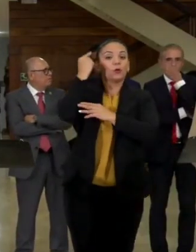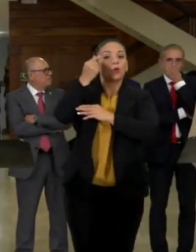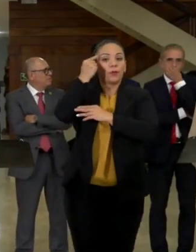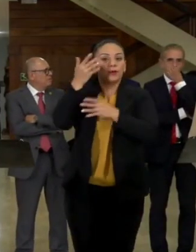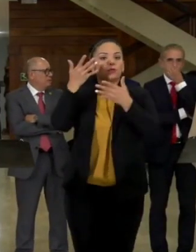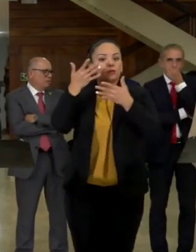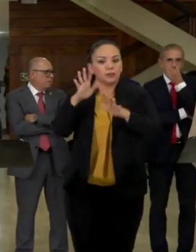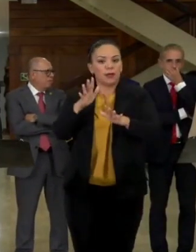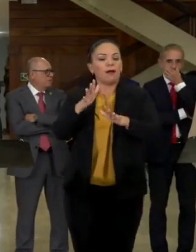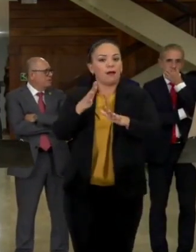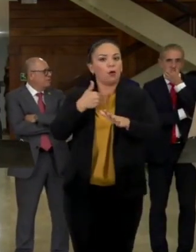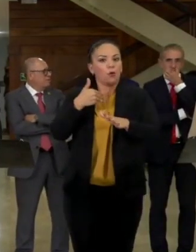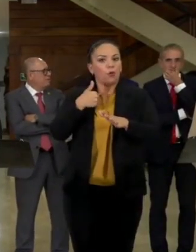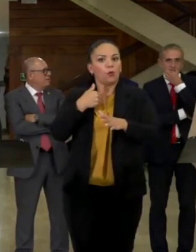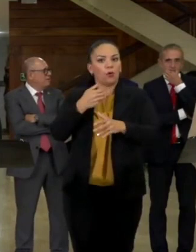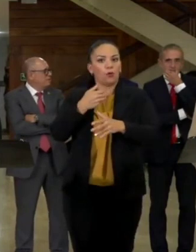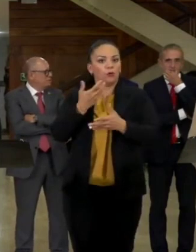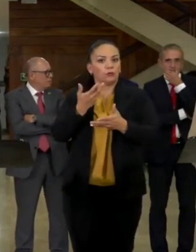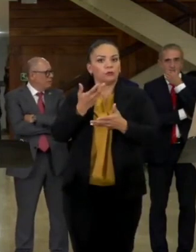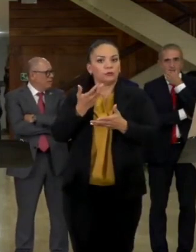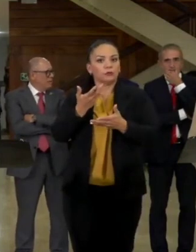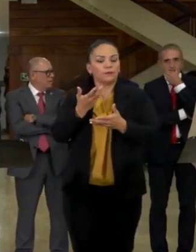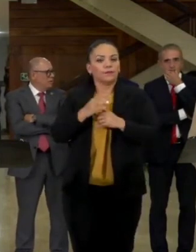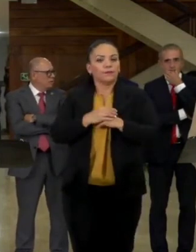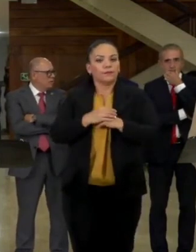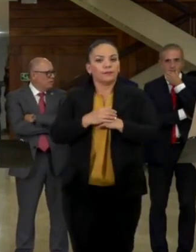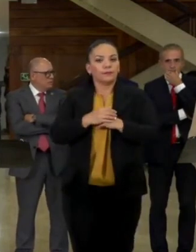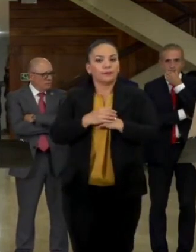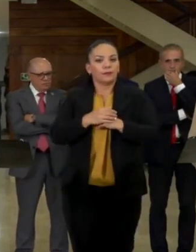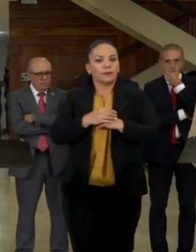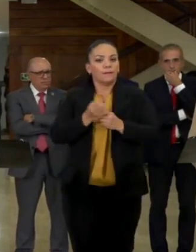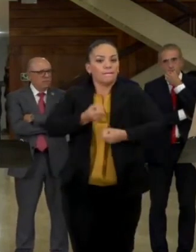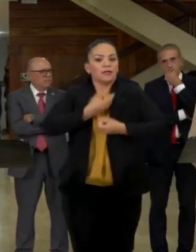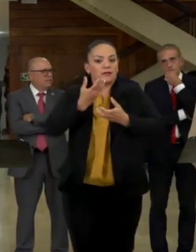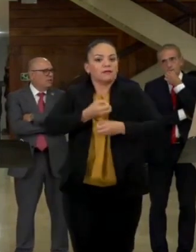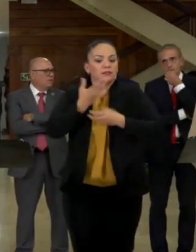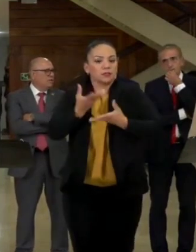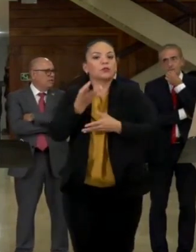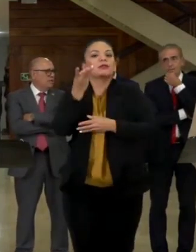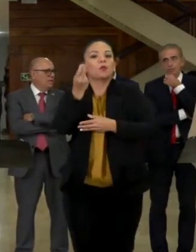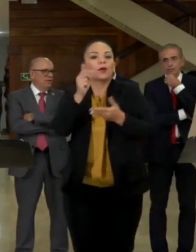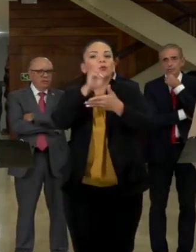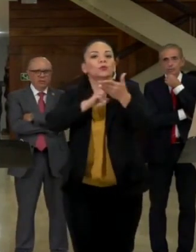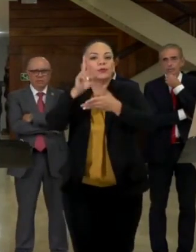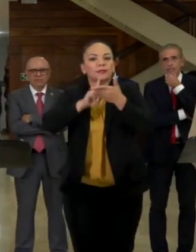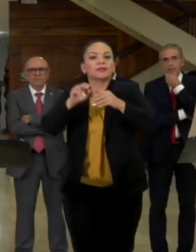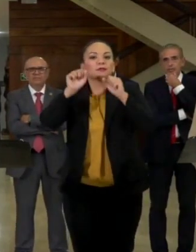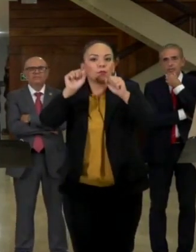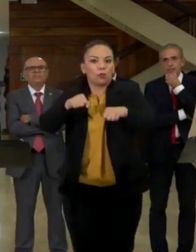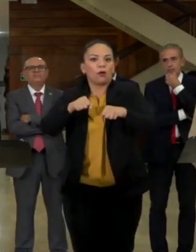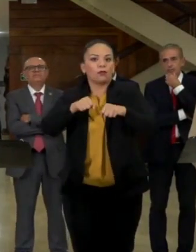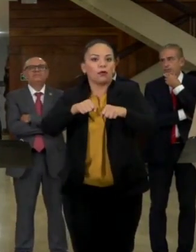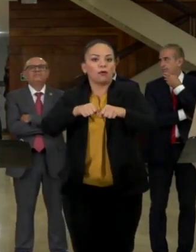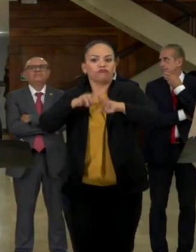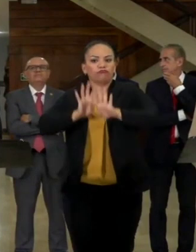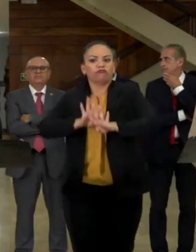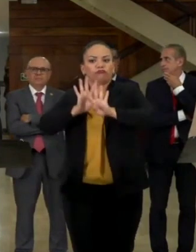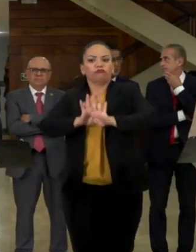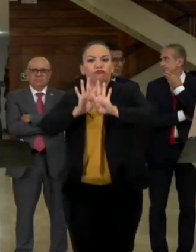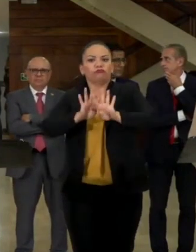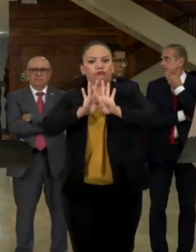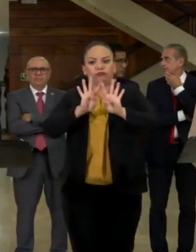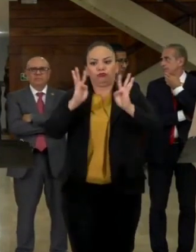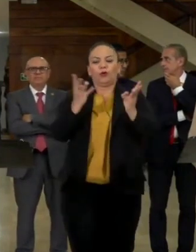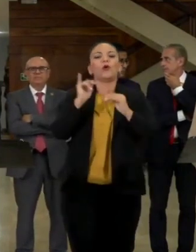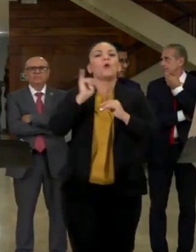una manifestación de cuánto potencialmente las universidades públicas son capaces de movilizar en cuanto a una marcha en los alrededores de